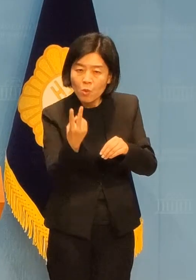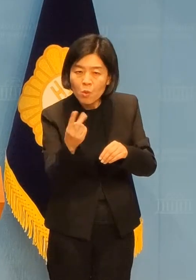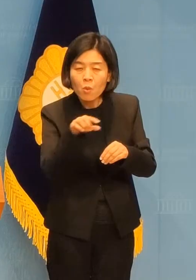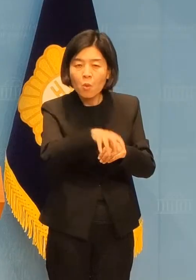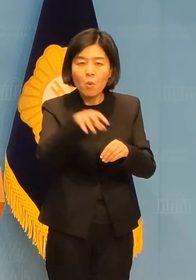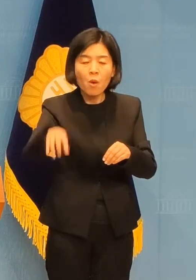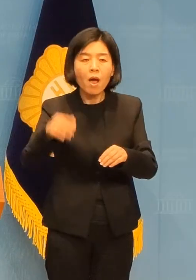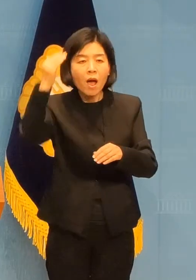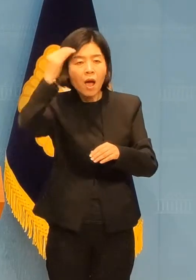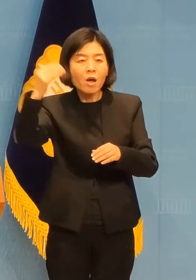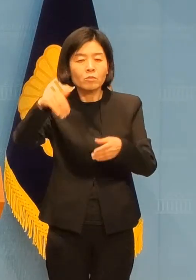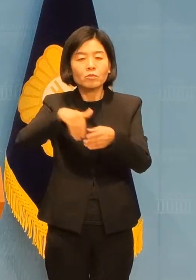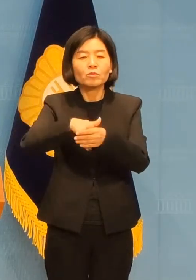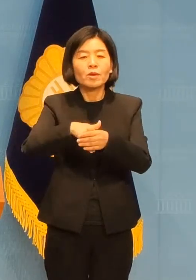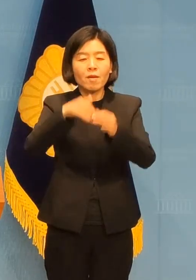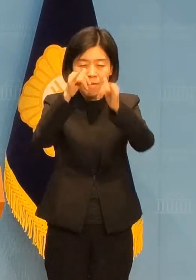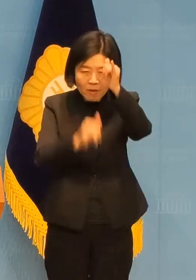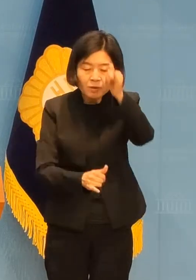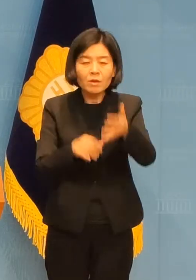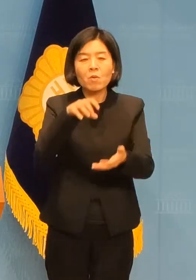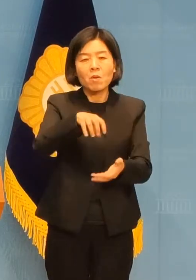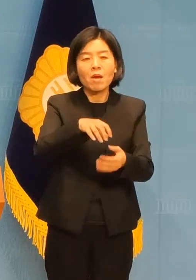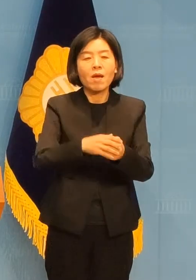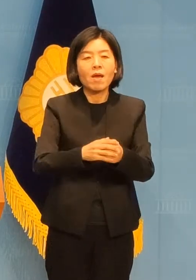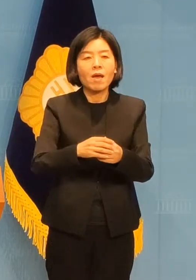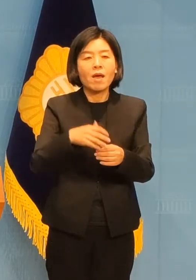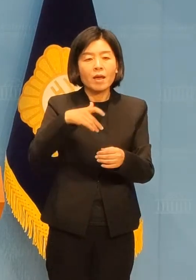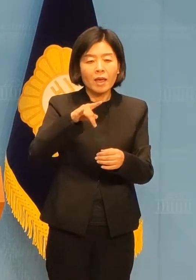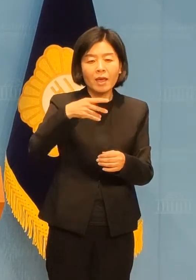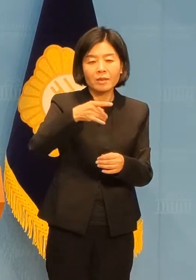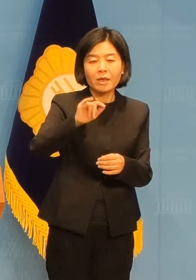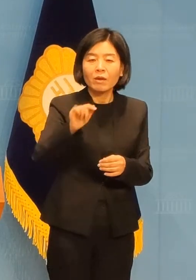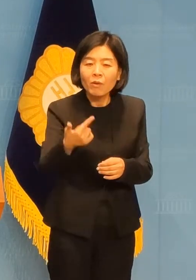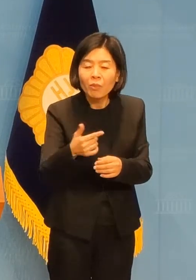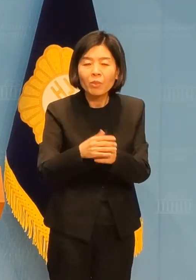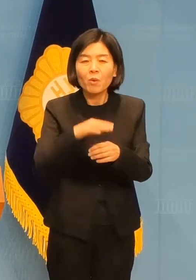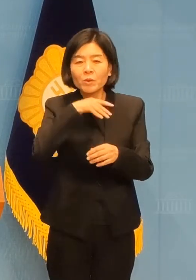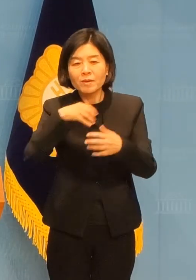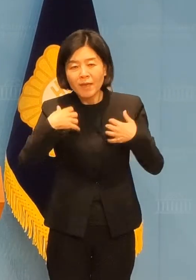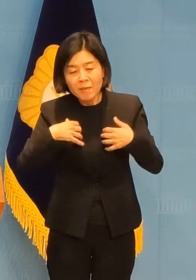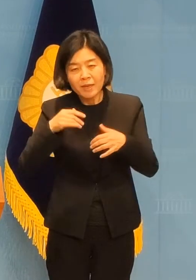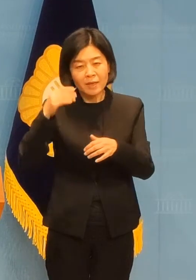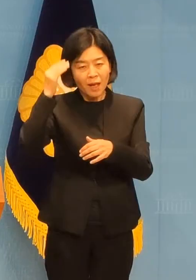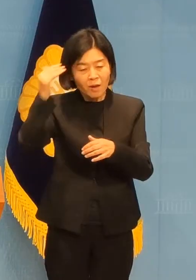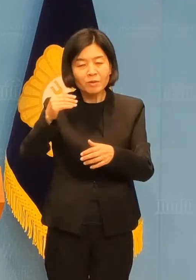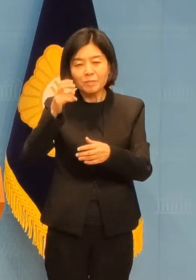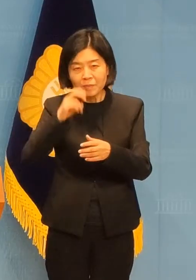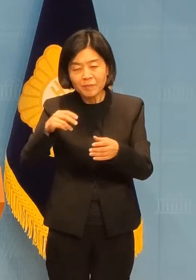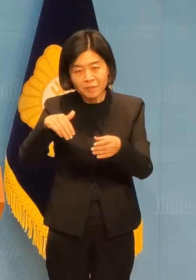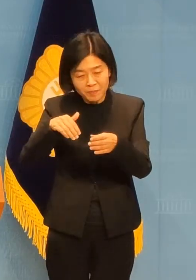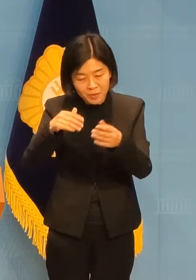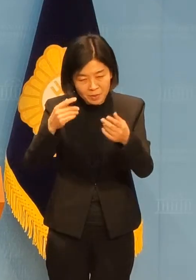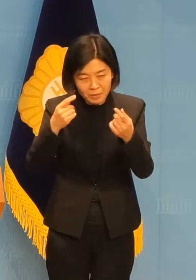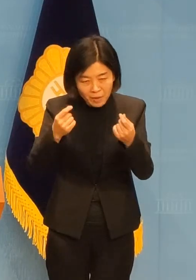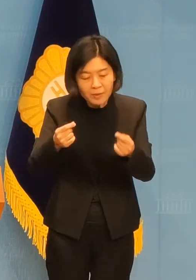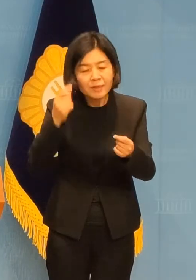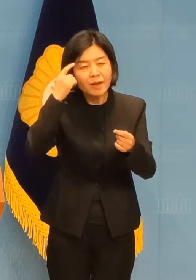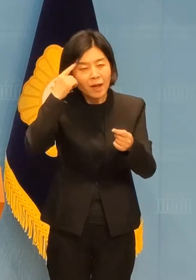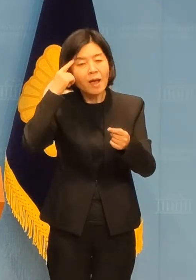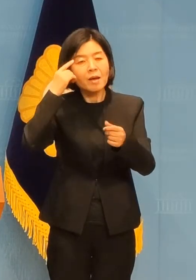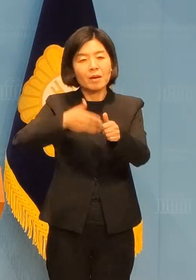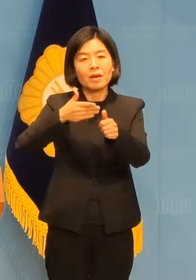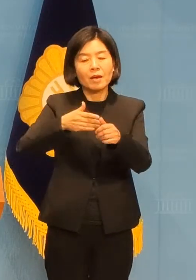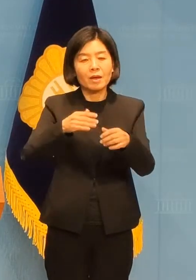역사 공간이다. 캐대언과 오징어 게임, K-팝과 K-푸드를 생각해 주시라. 백범 김구 선생님께서